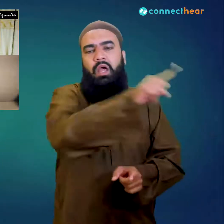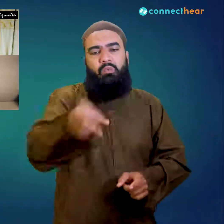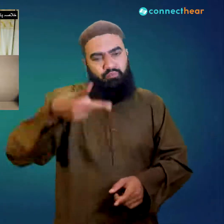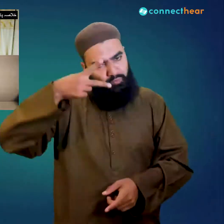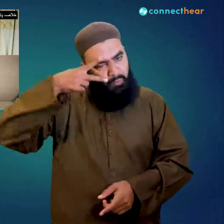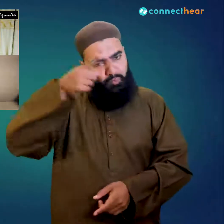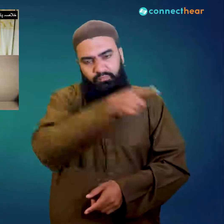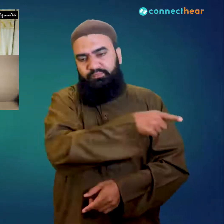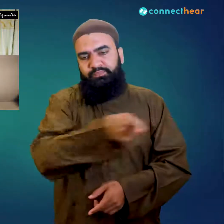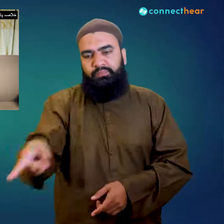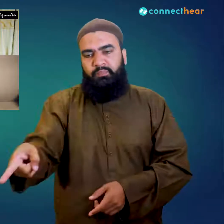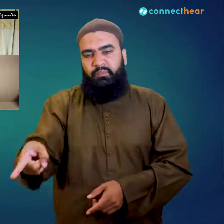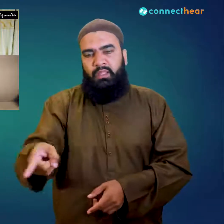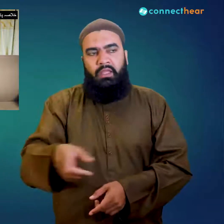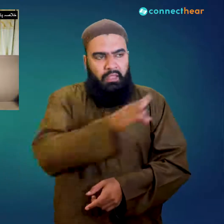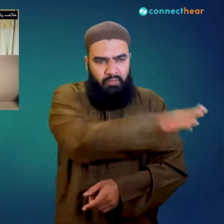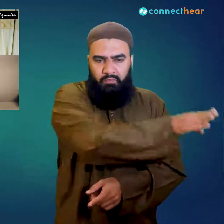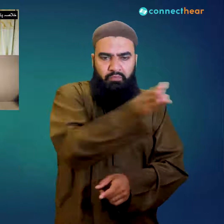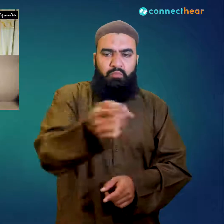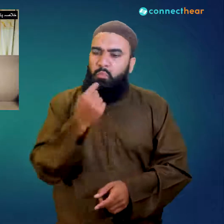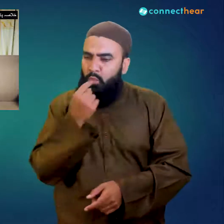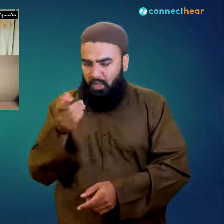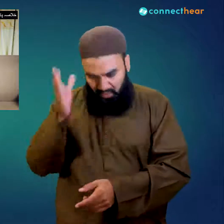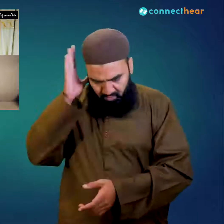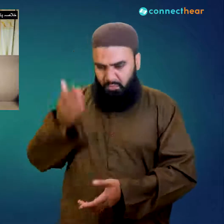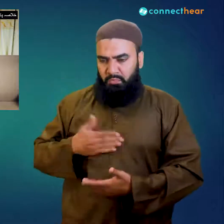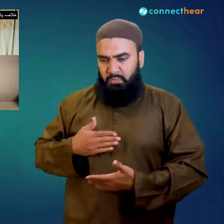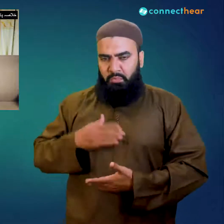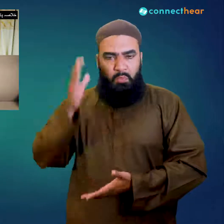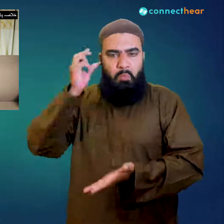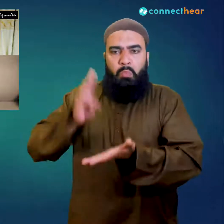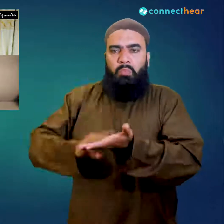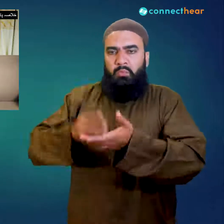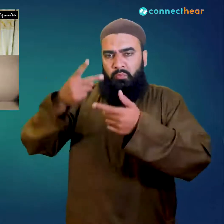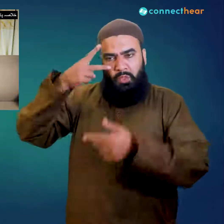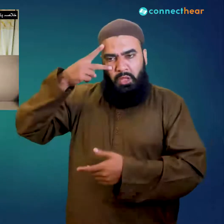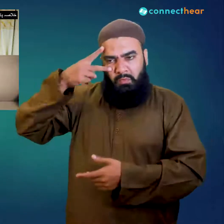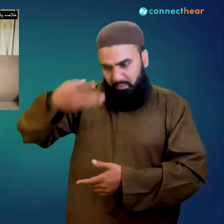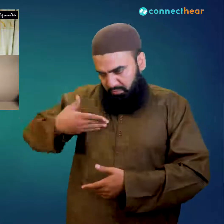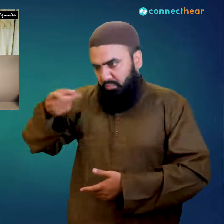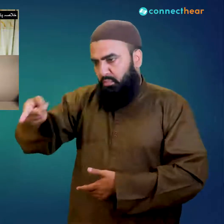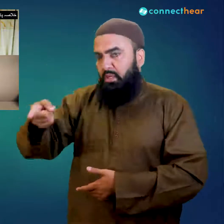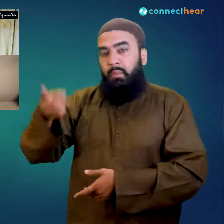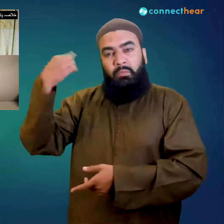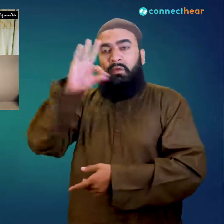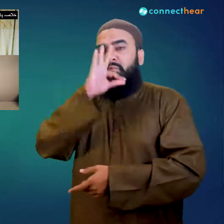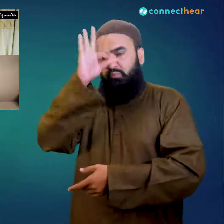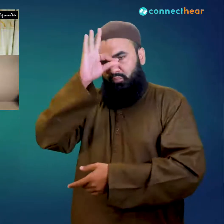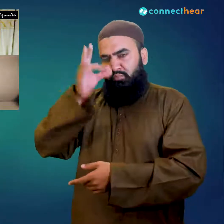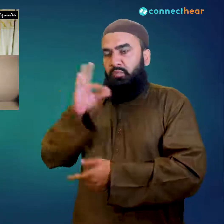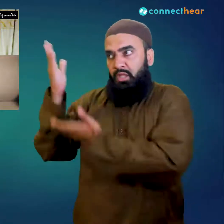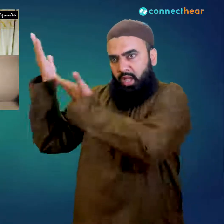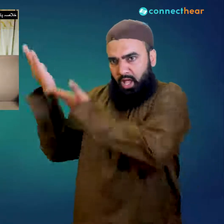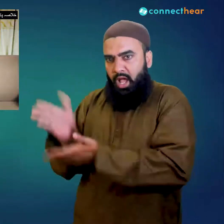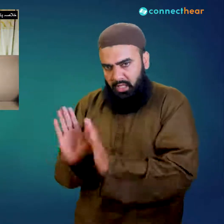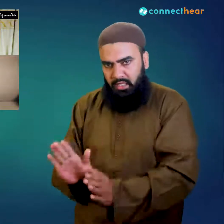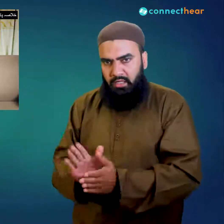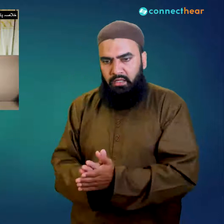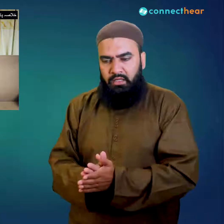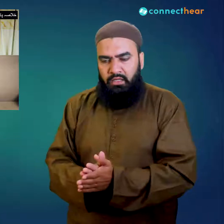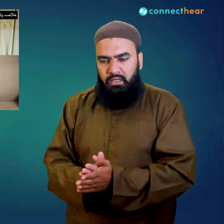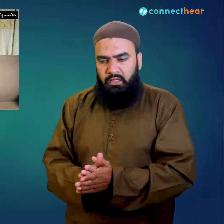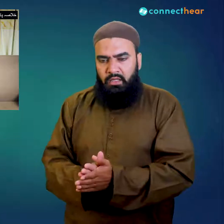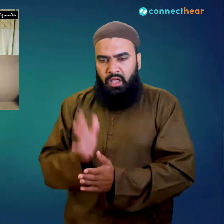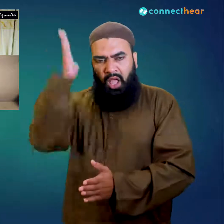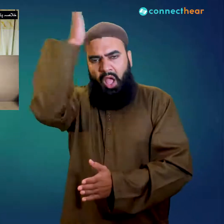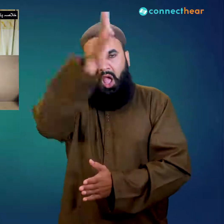ہیں؟ جواب میں کہا جائے گا کہ ہمارے نبی اور رسول محمد الرسول اللہ صلی اللہ